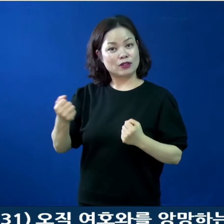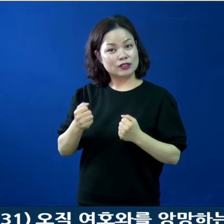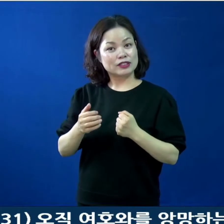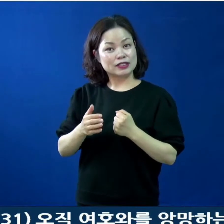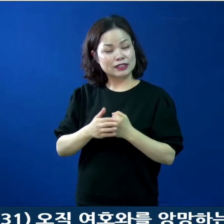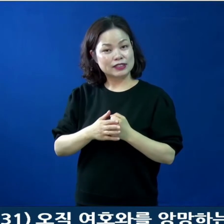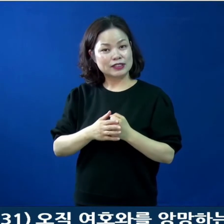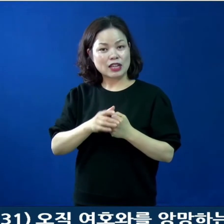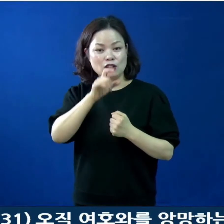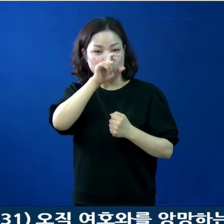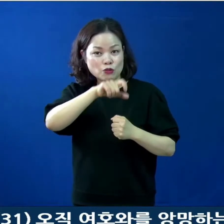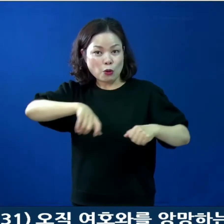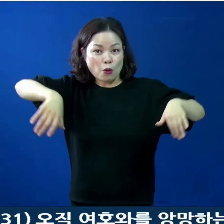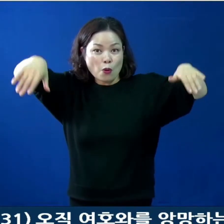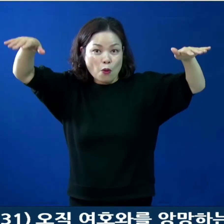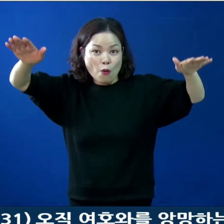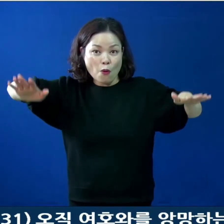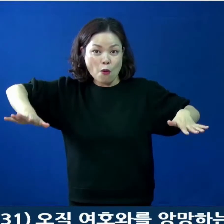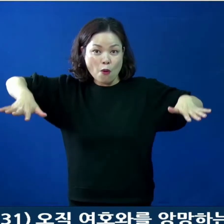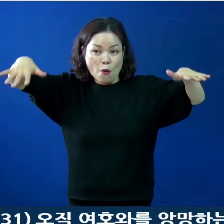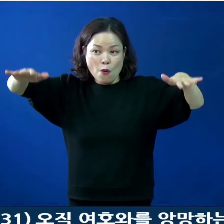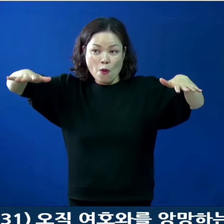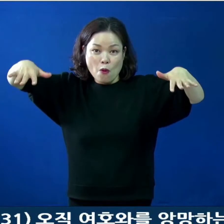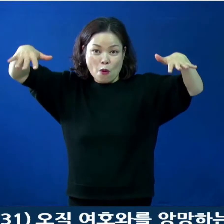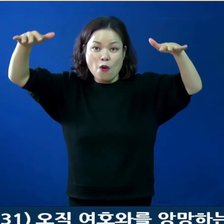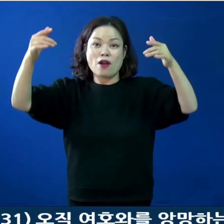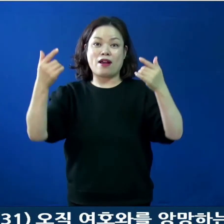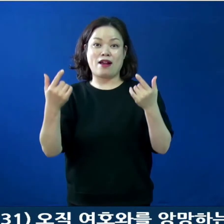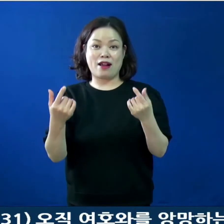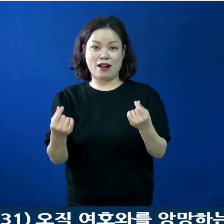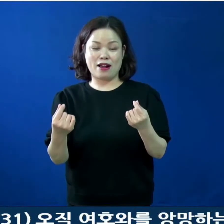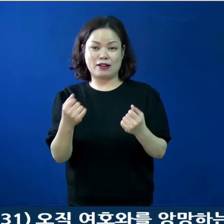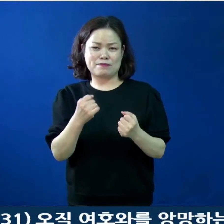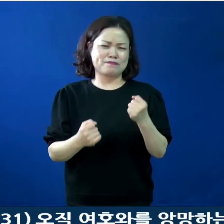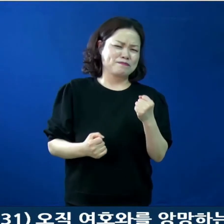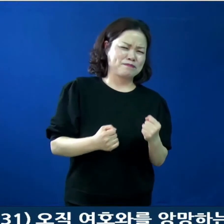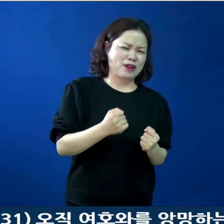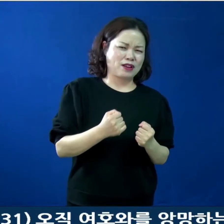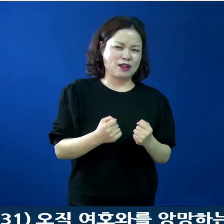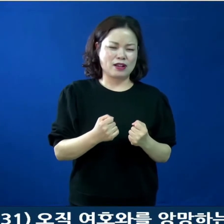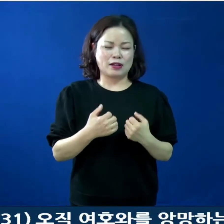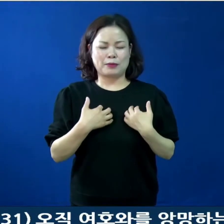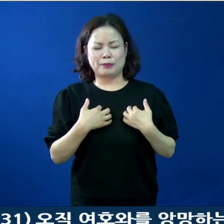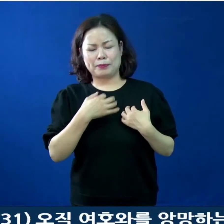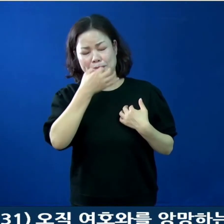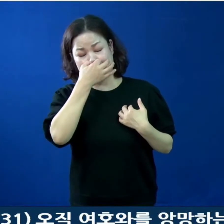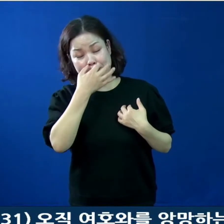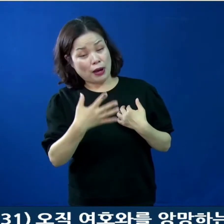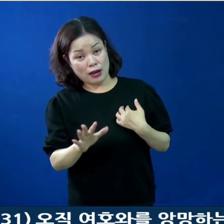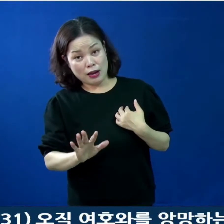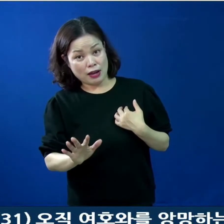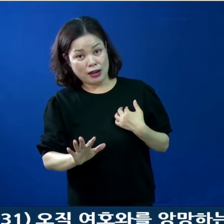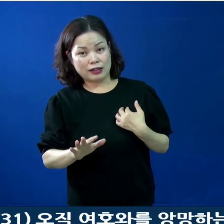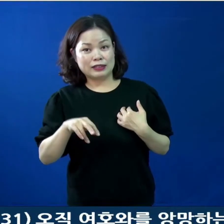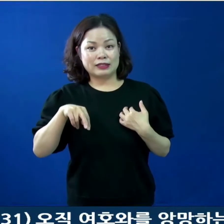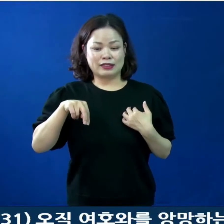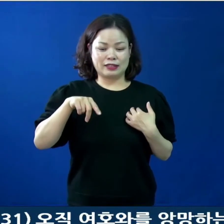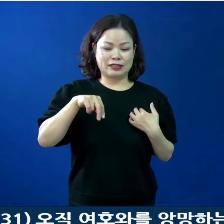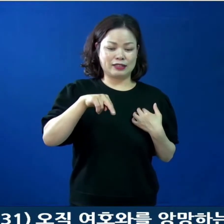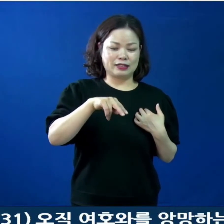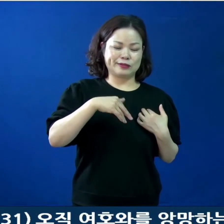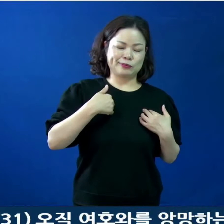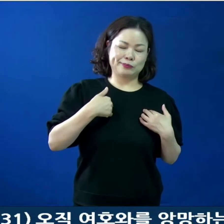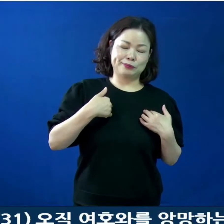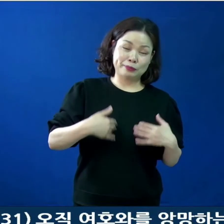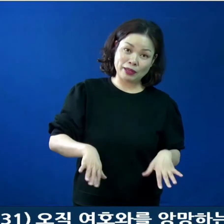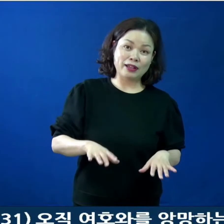얻으리니 독수리가 날개치며 올라간 같을 것이요 다른 박질하여도 곤비하지 아니하겠고 걸어가도